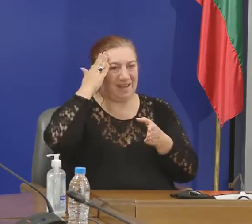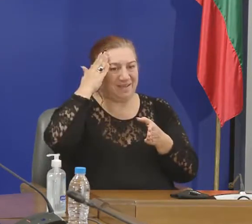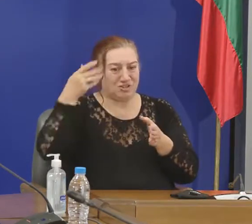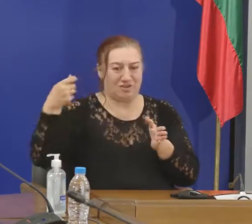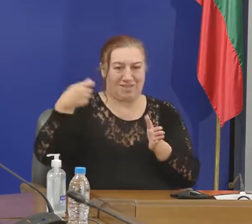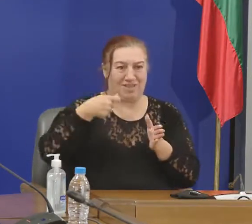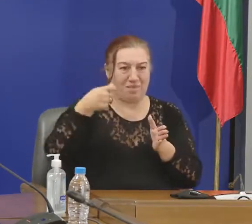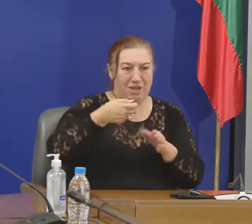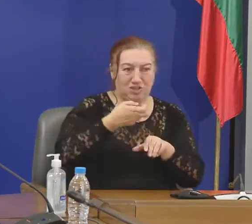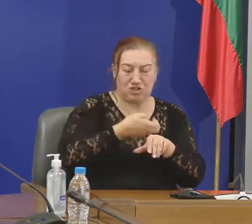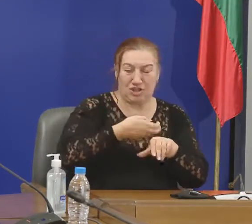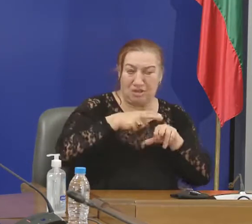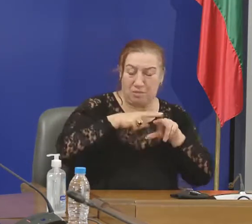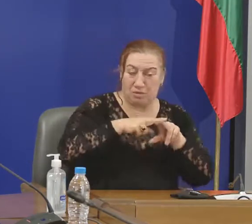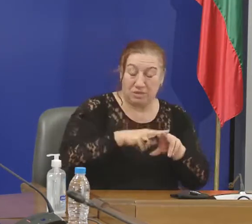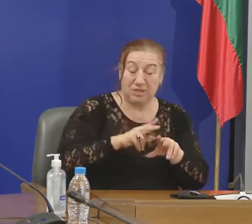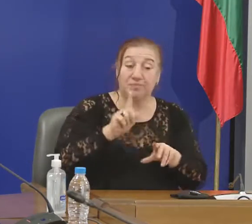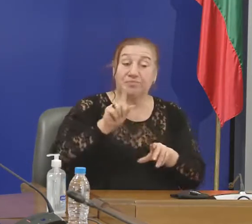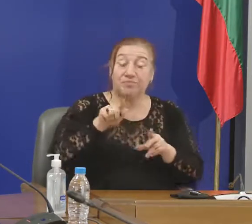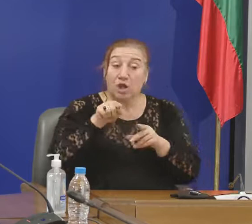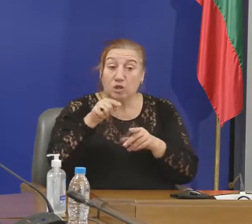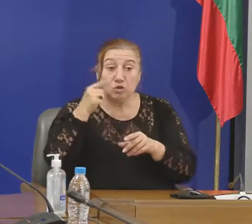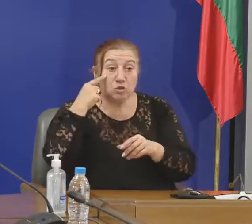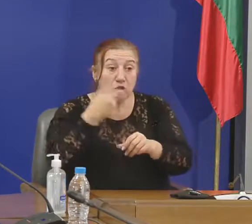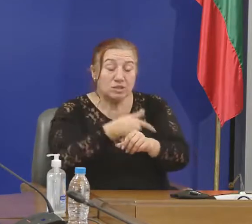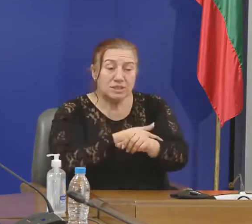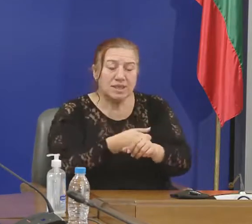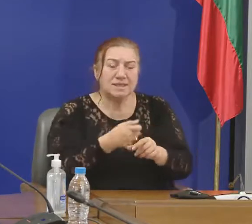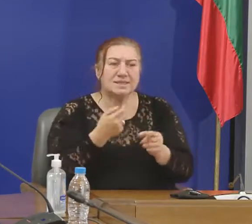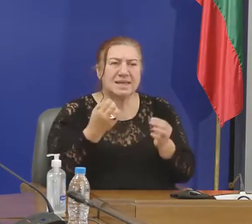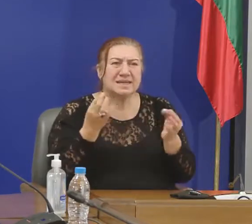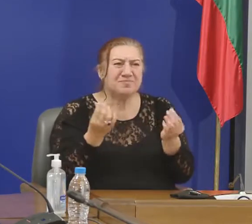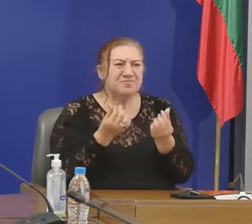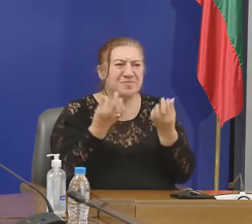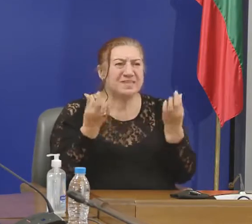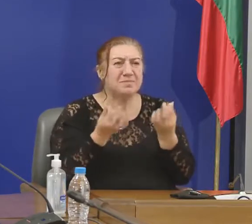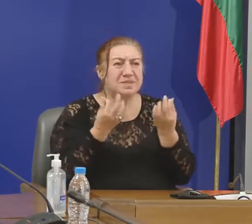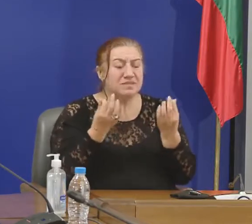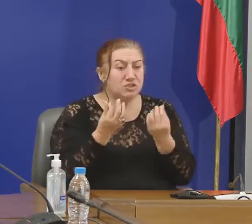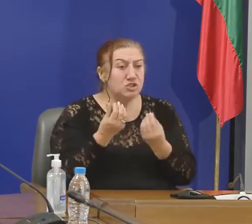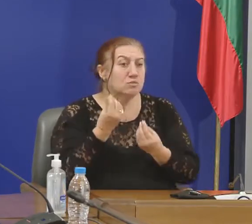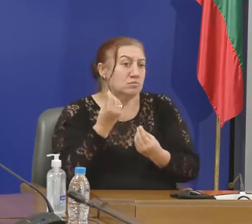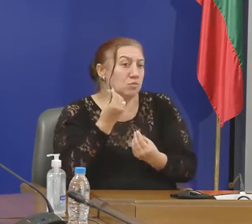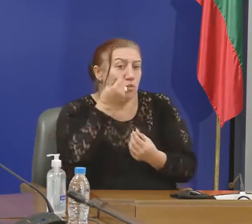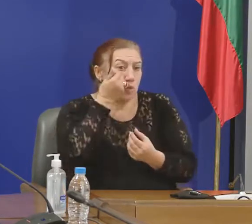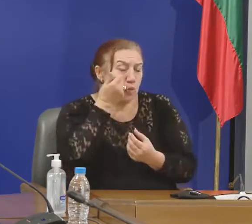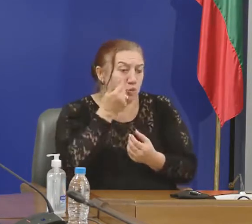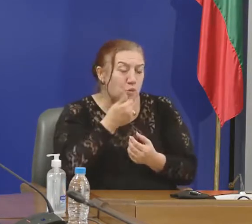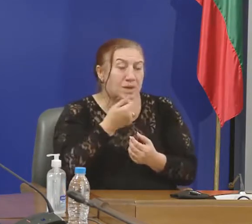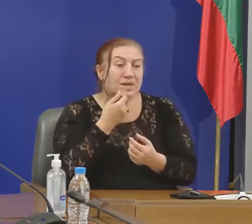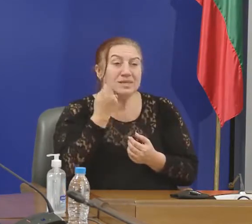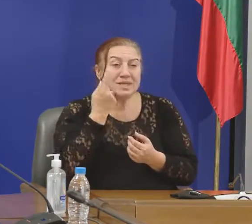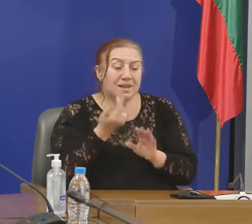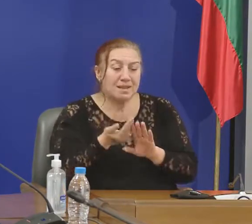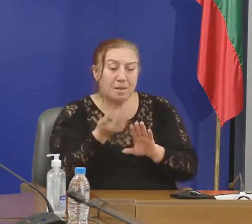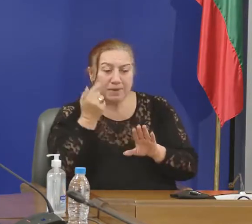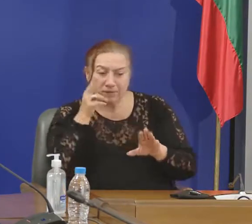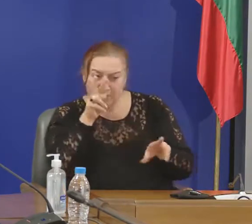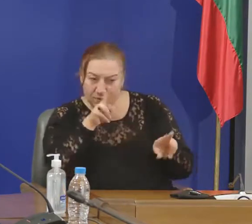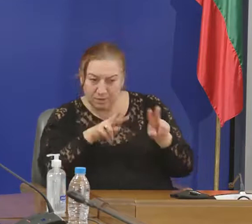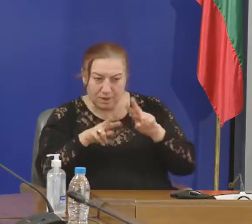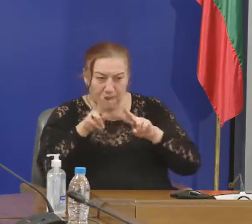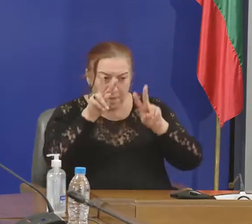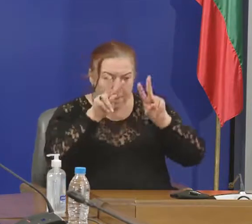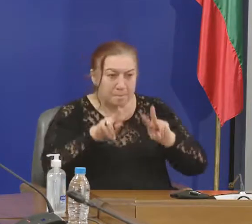важно да се каже, че този тест е изключително специфичен и добър за един скрининг, който